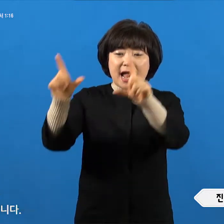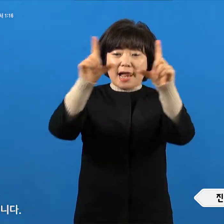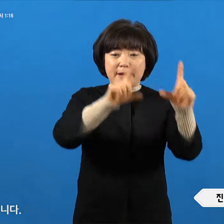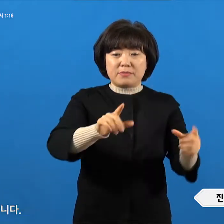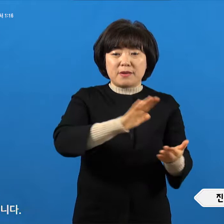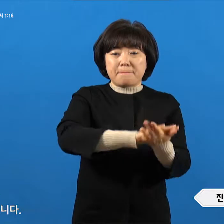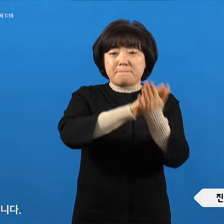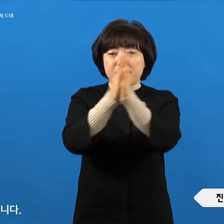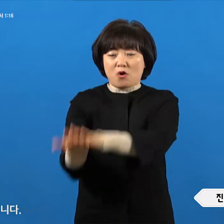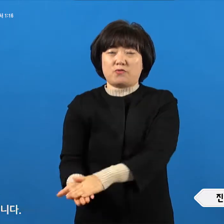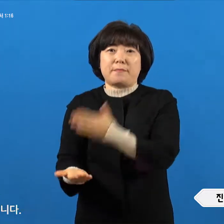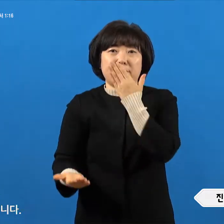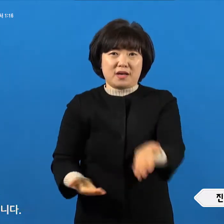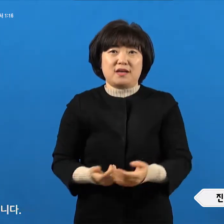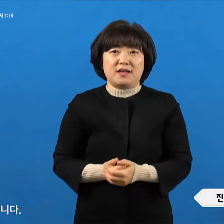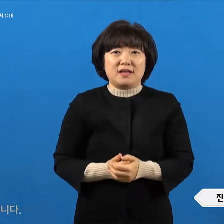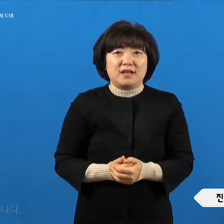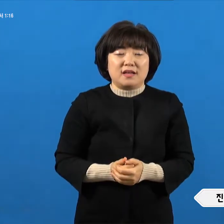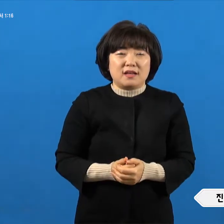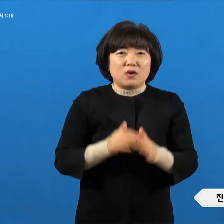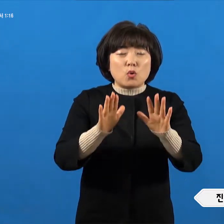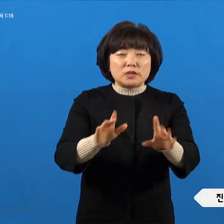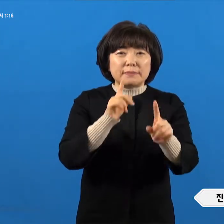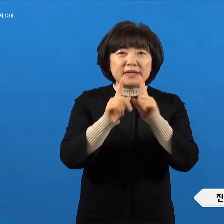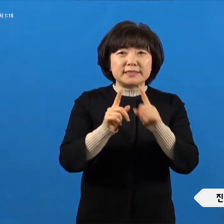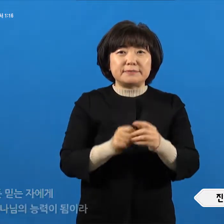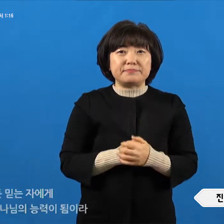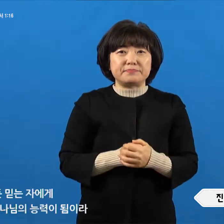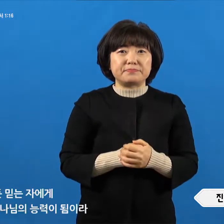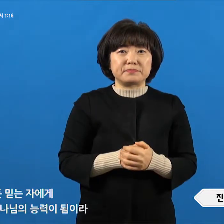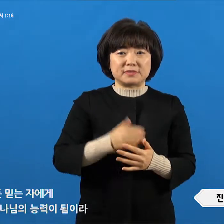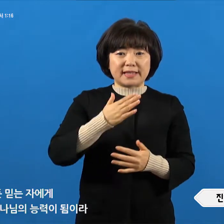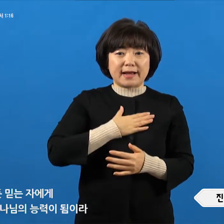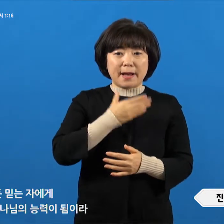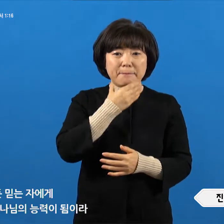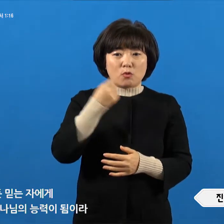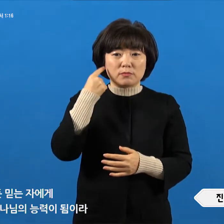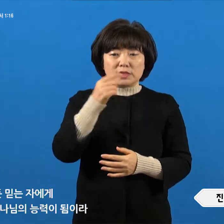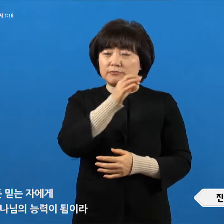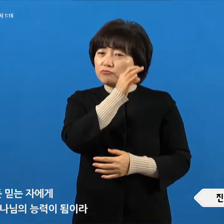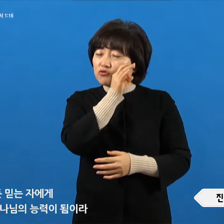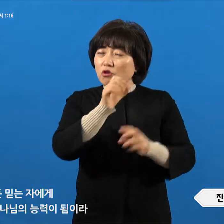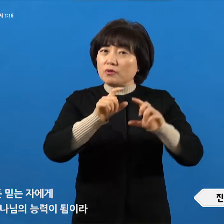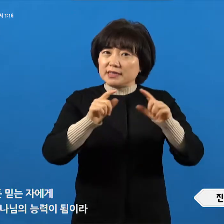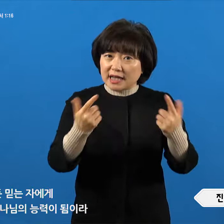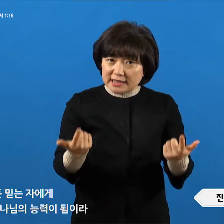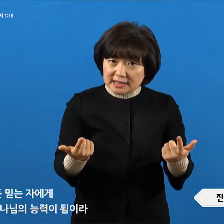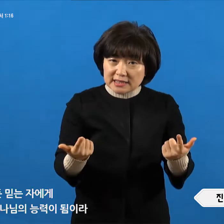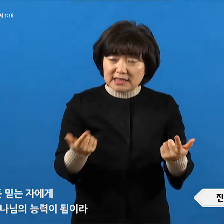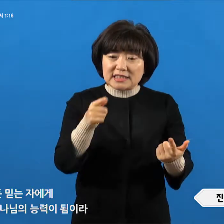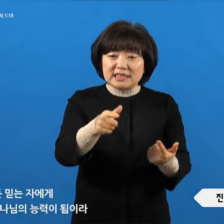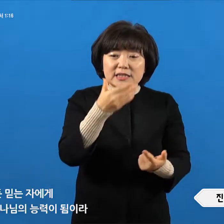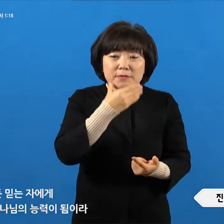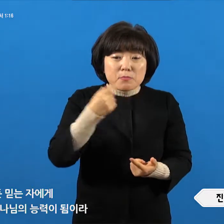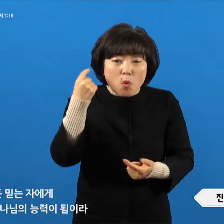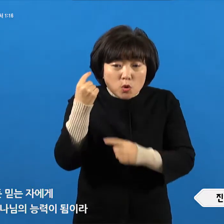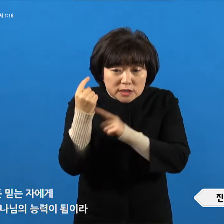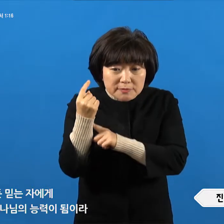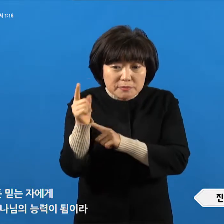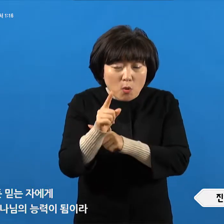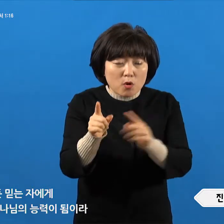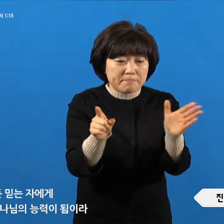오늘 본문에 있는 말씀 후반기는 이렇게 말씀합니다. 내가 복음을 부끄러워하지 아니하노니 이 복음은 모든